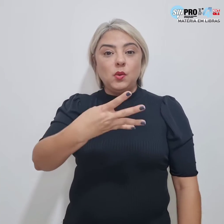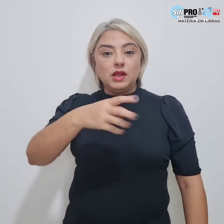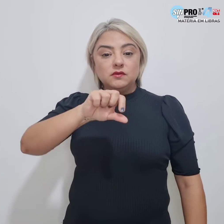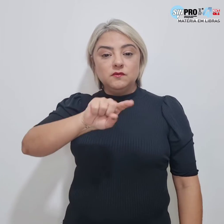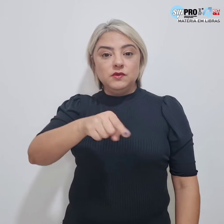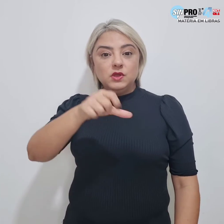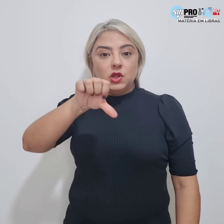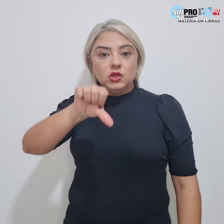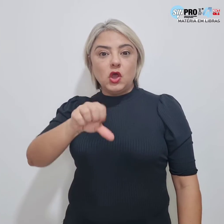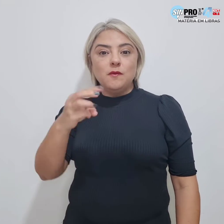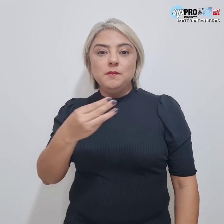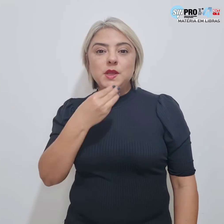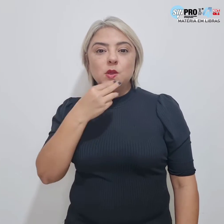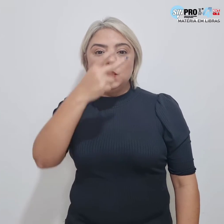milhões de negros escravizados.